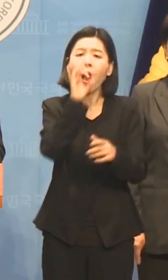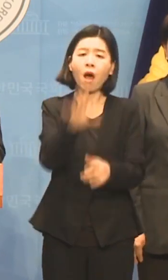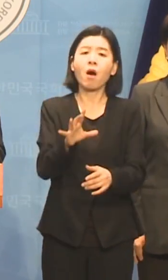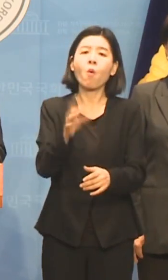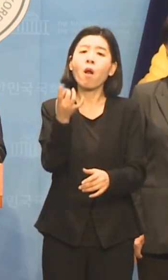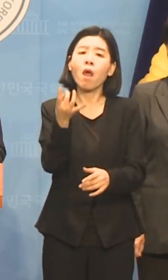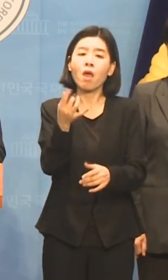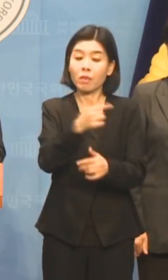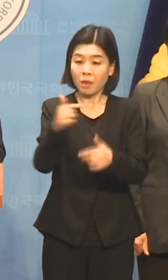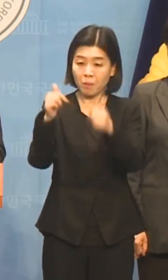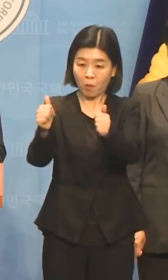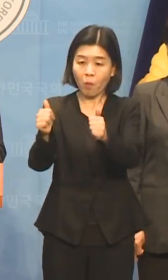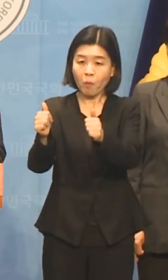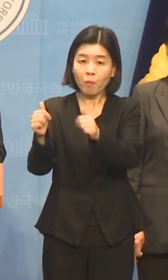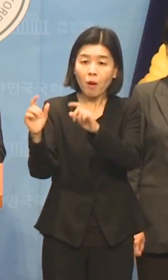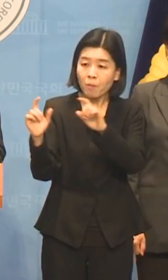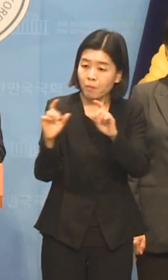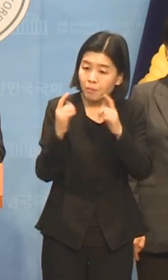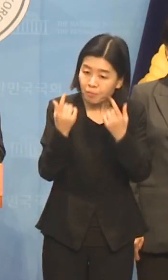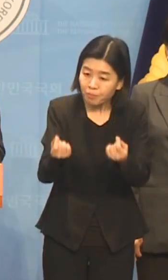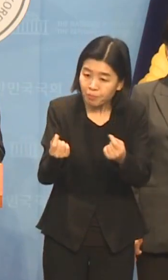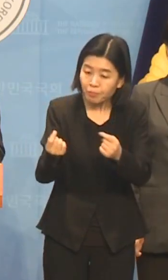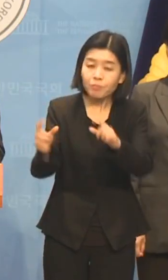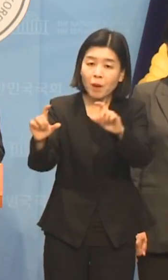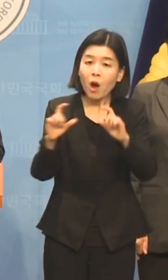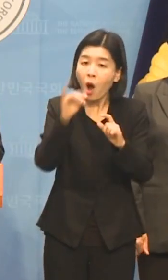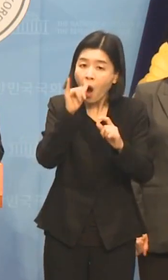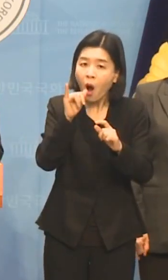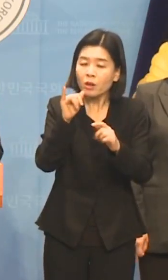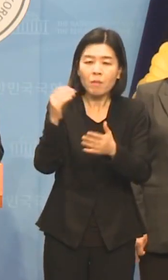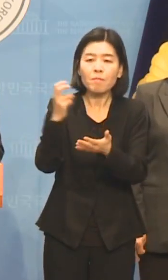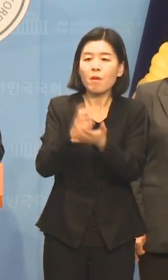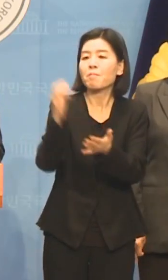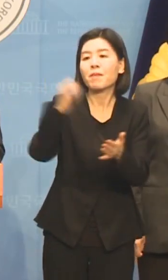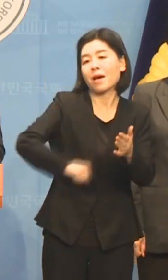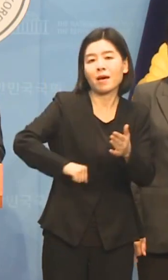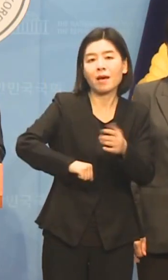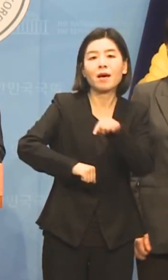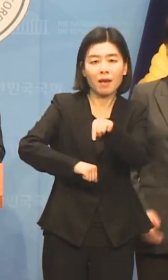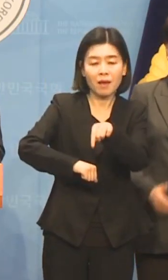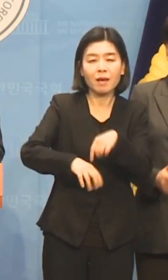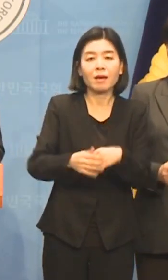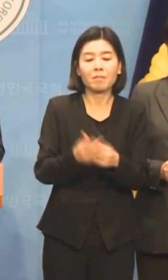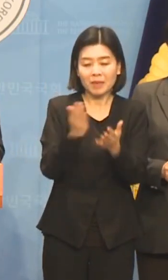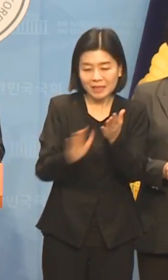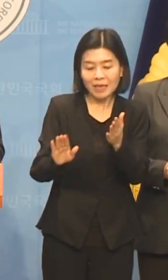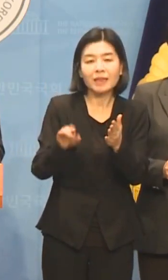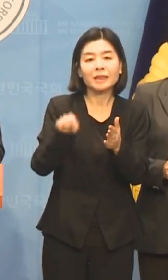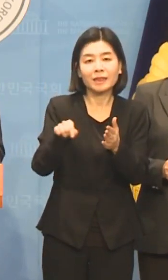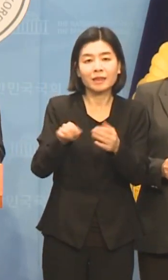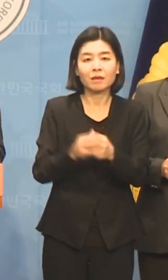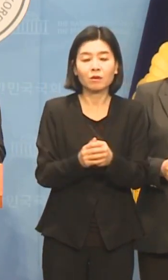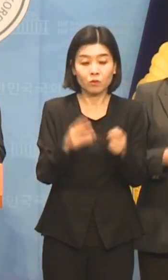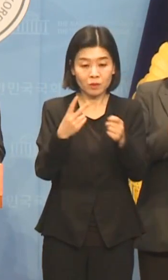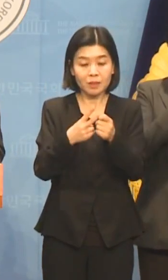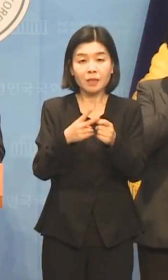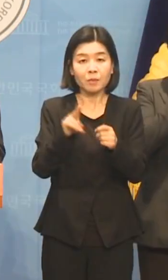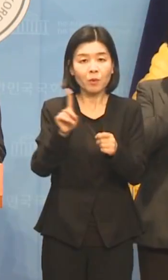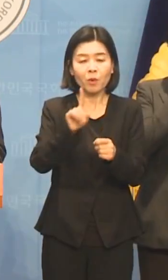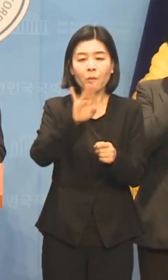대법원 판례의 정면으로 위배됩니다. 다음은 맥락을 무시한 백현동 관련 판결입니다.